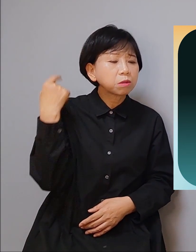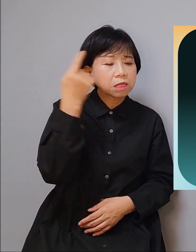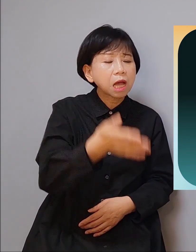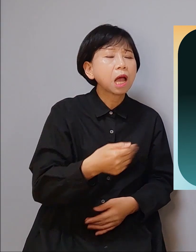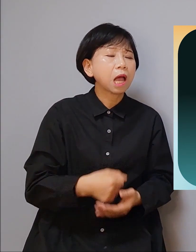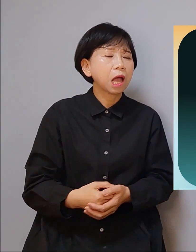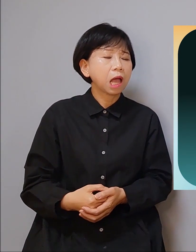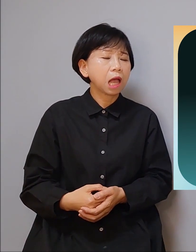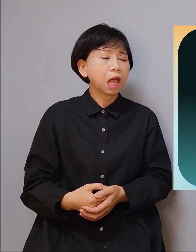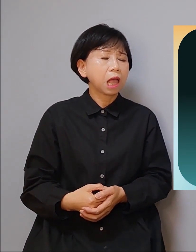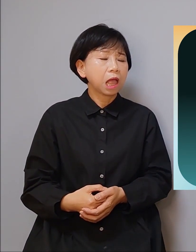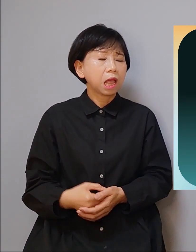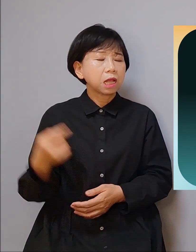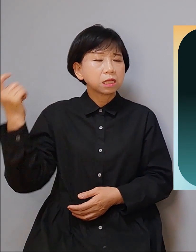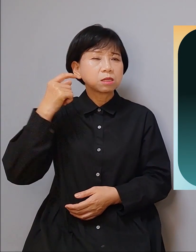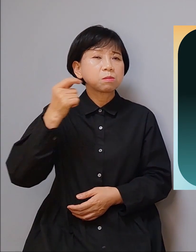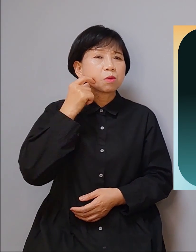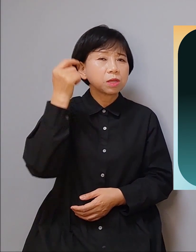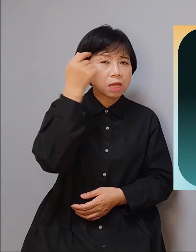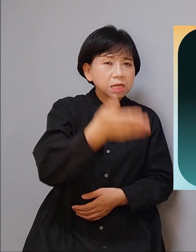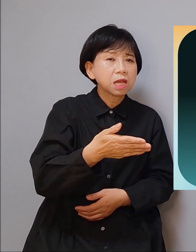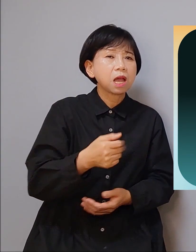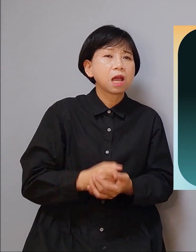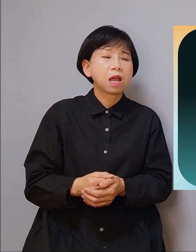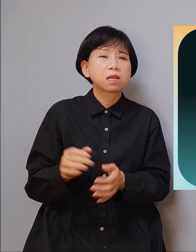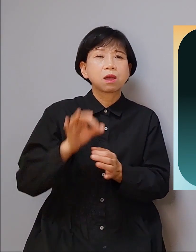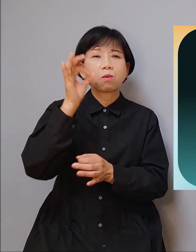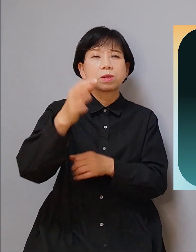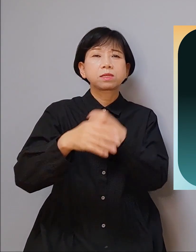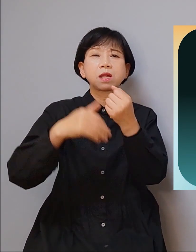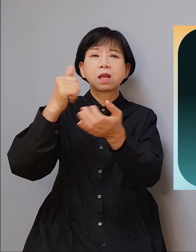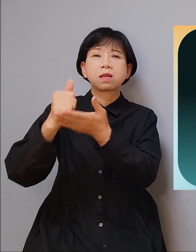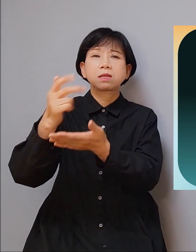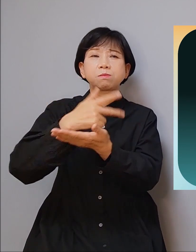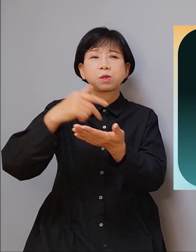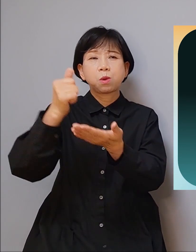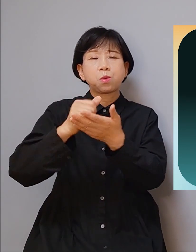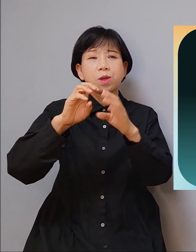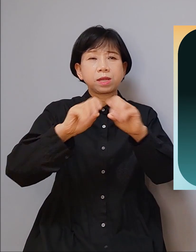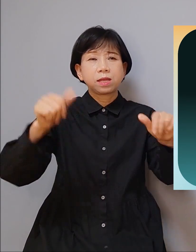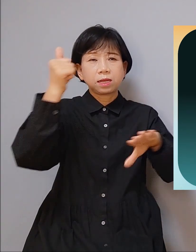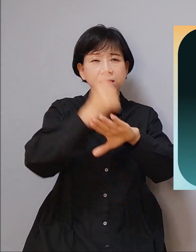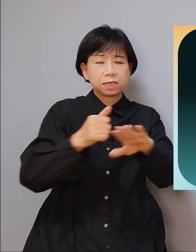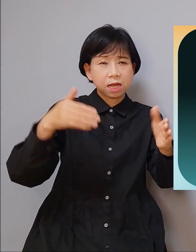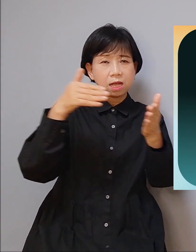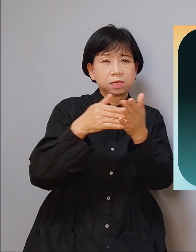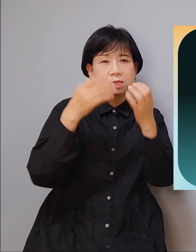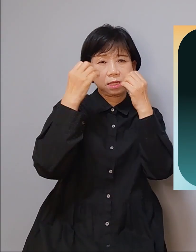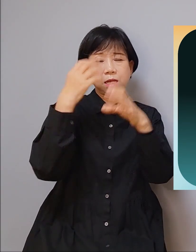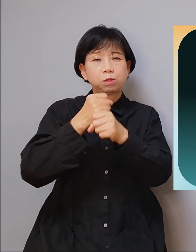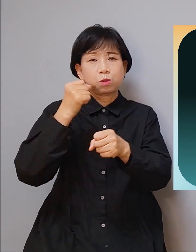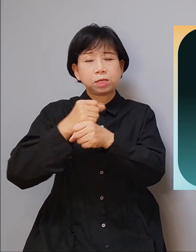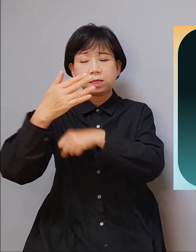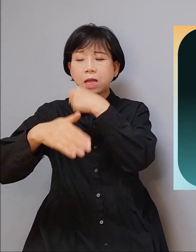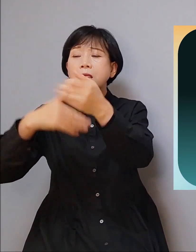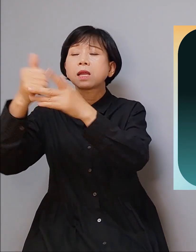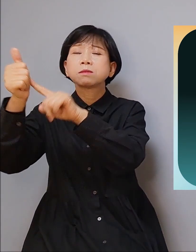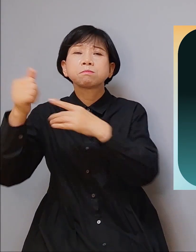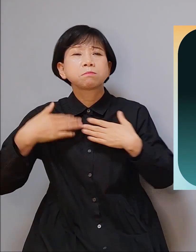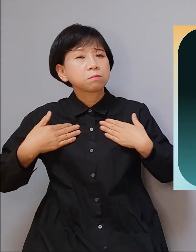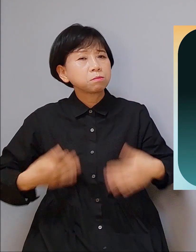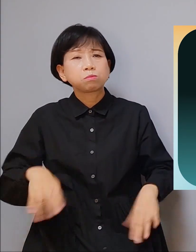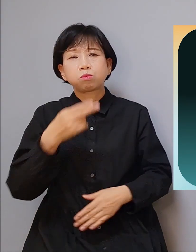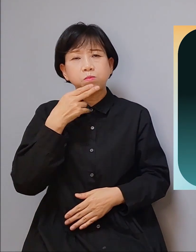듣지 못하였느냐? 영원하신 하나님 여호와 땅 끝까지 창조하신 이는 피곤하지 않으시며